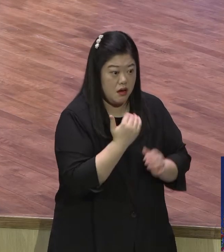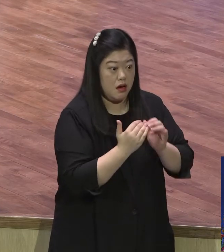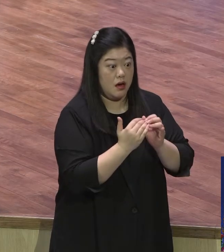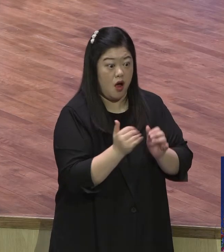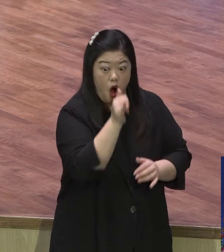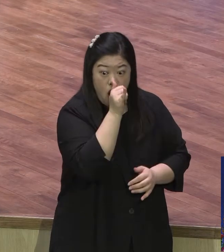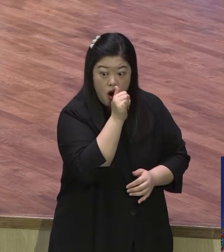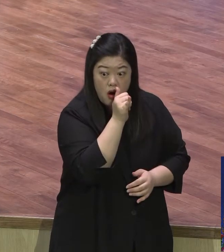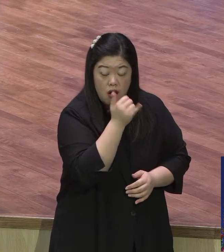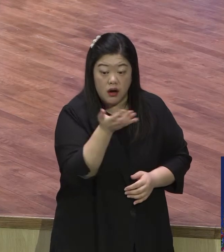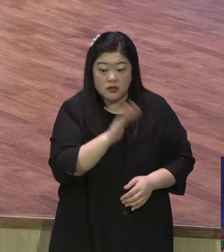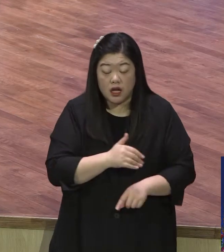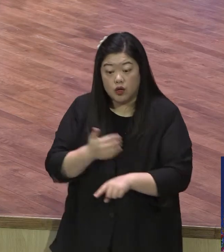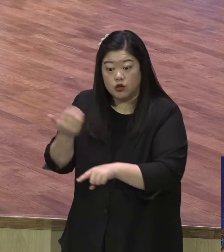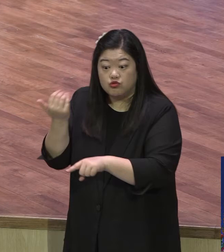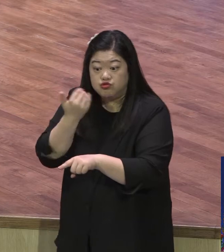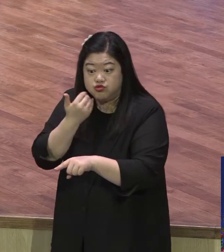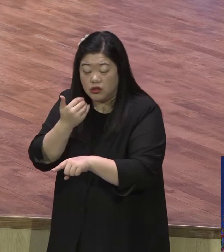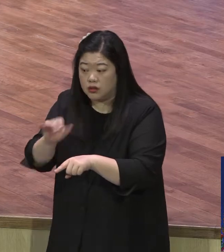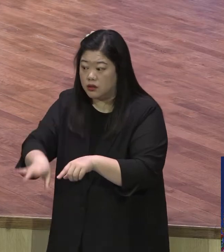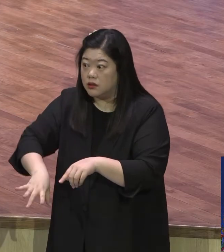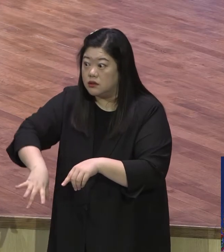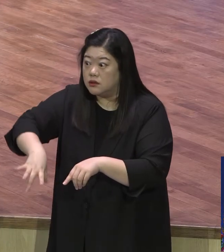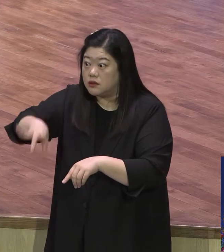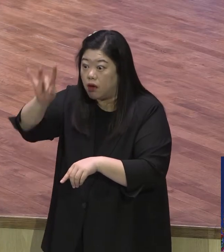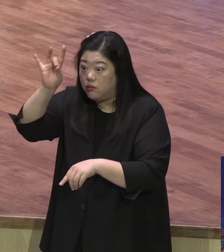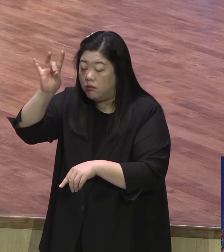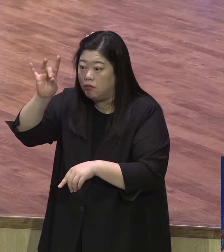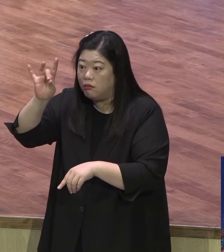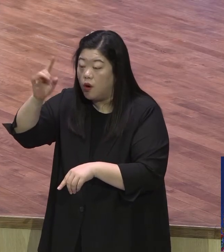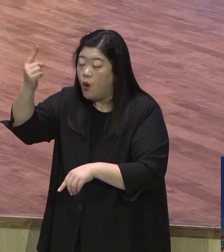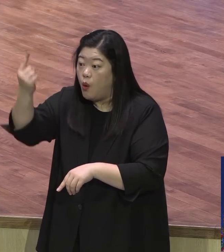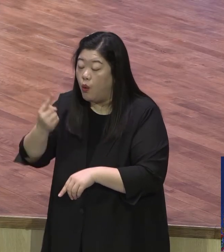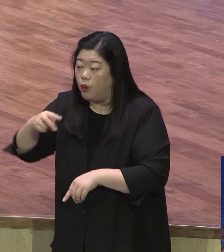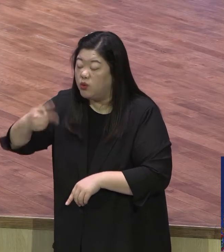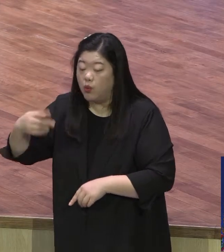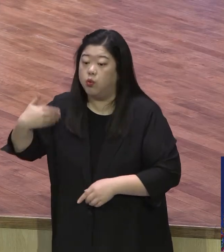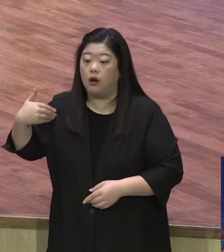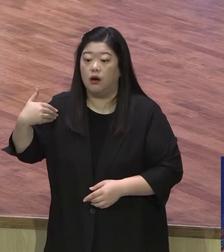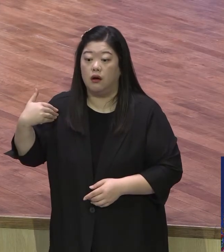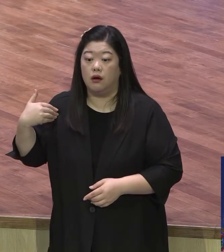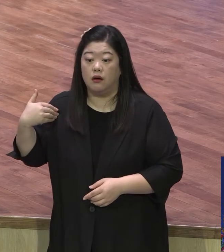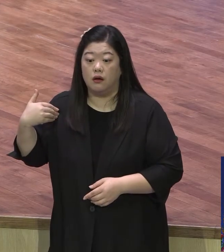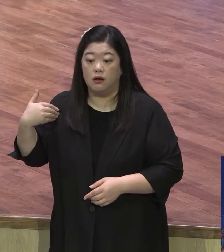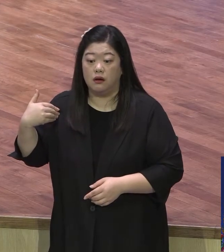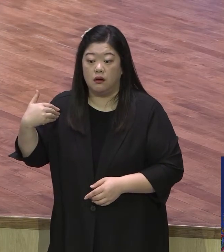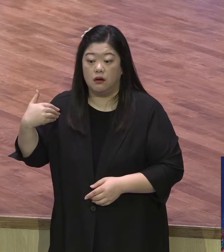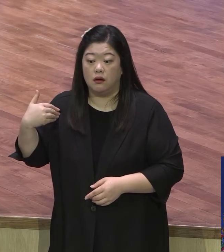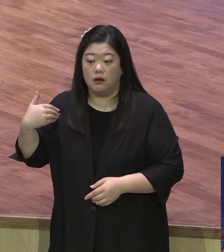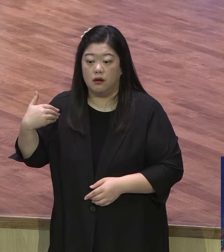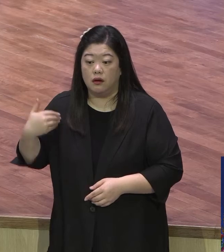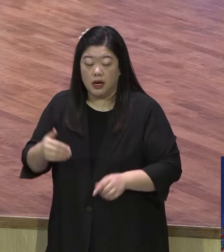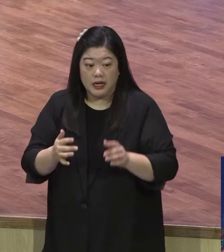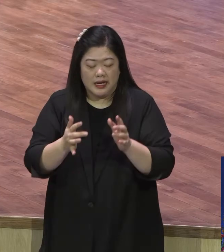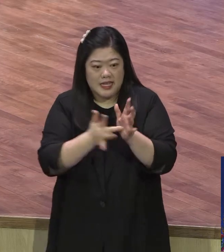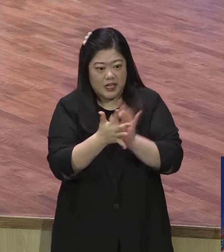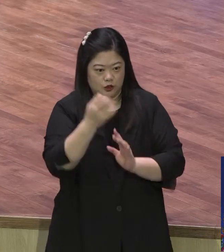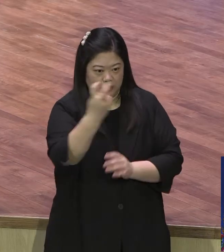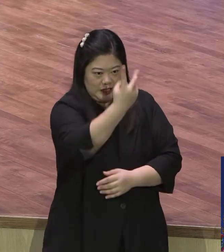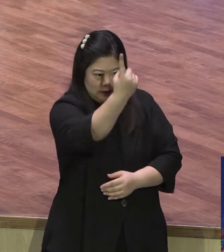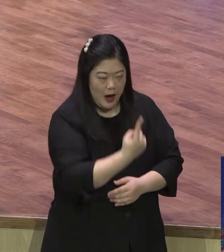어떤 사람은 제림하신 예수 그리스도를 준비하고 있는데 왜 어떤 사람은 초림하신 예수 그리스도를 만나지